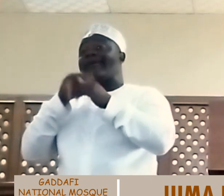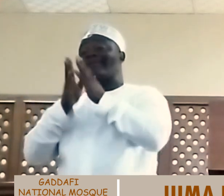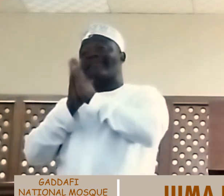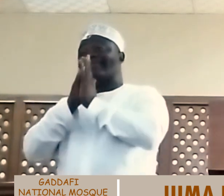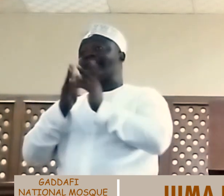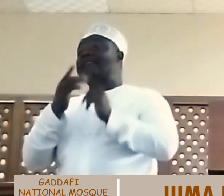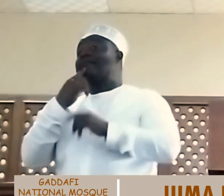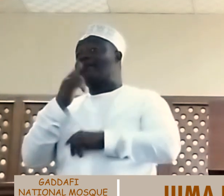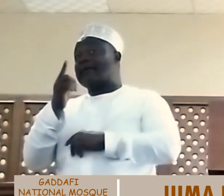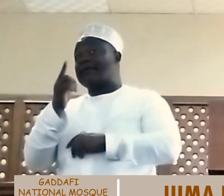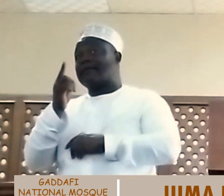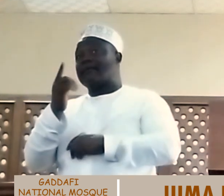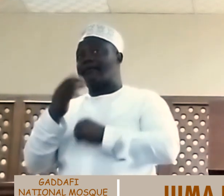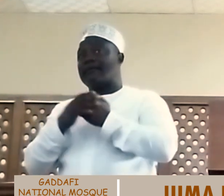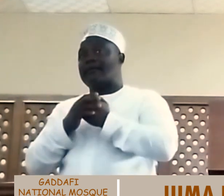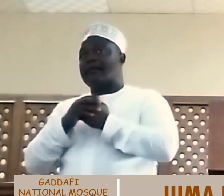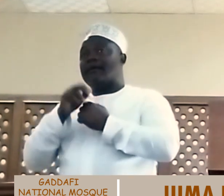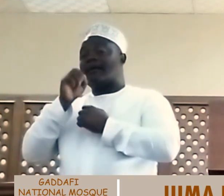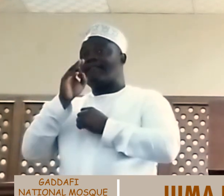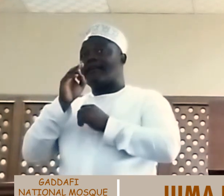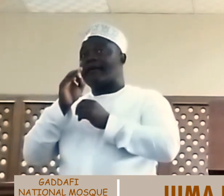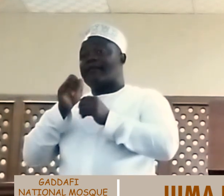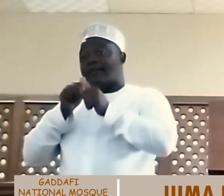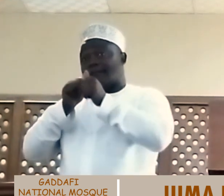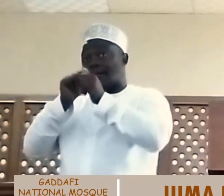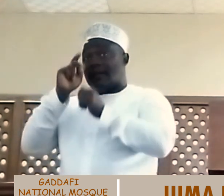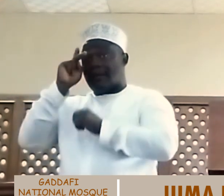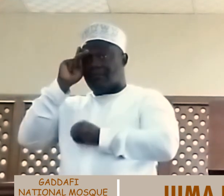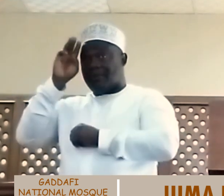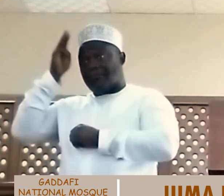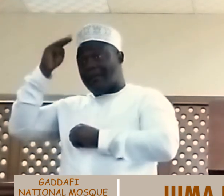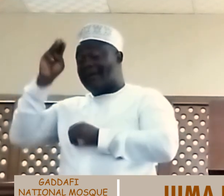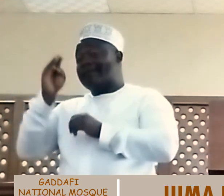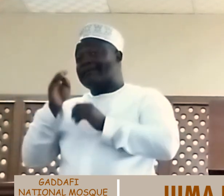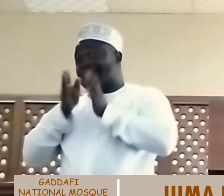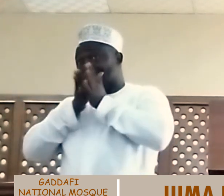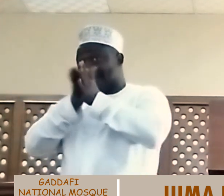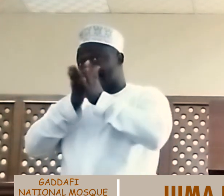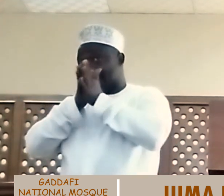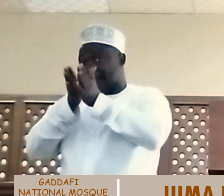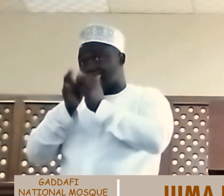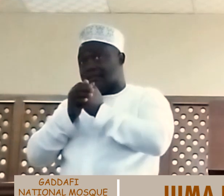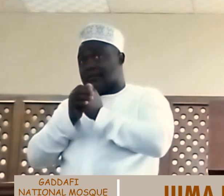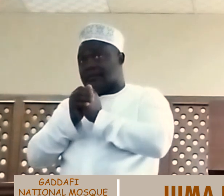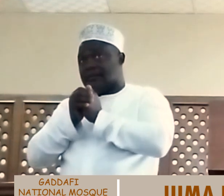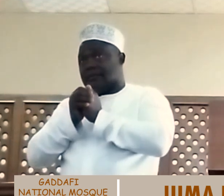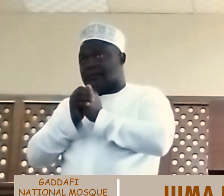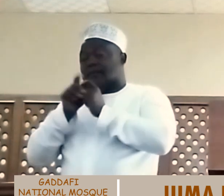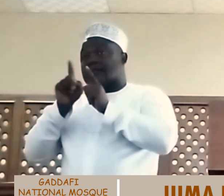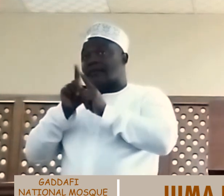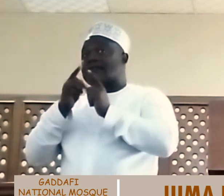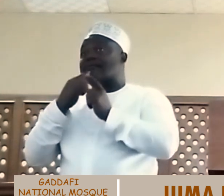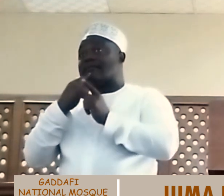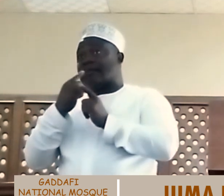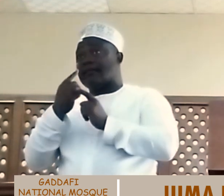قال قال رسول الله صلى الله عليه وسلم سبع